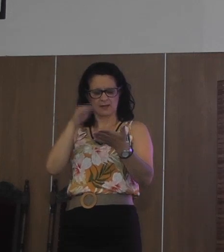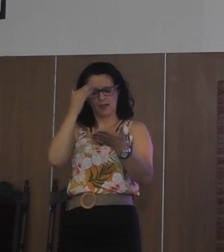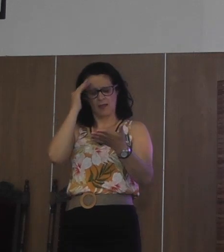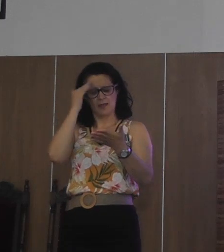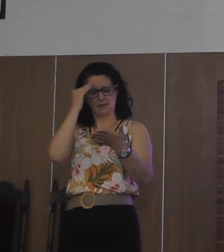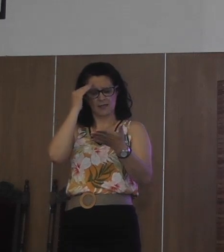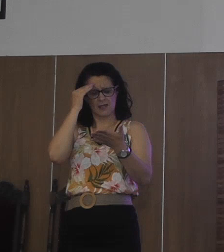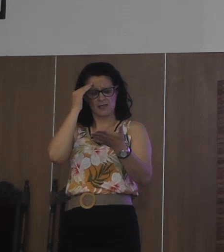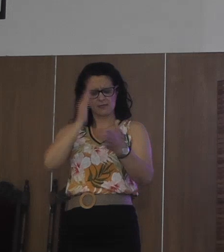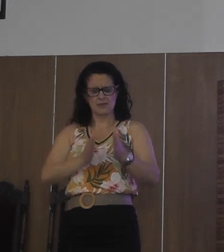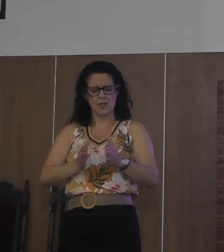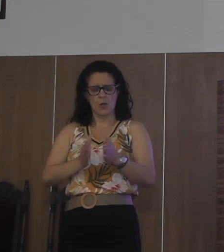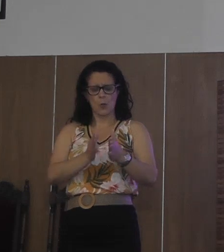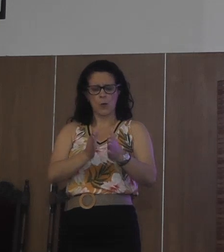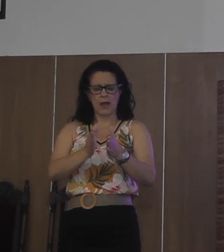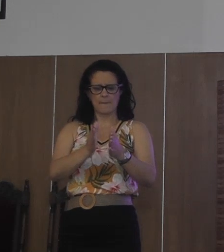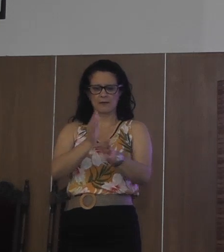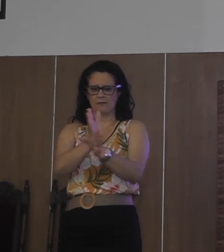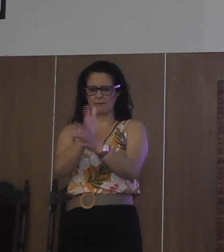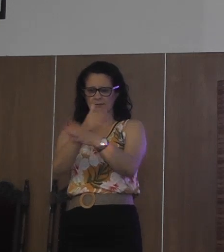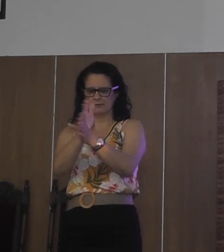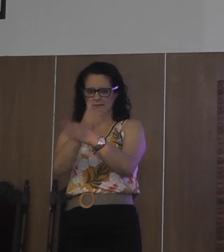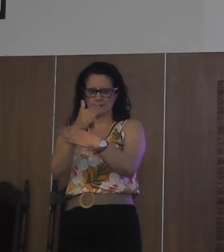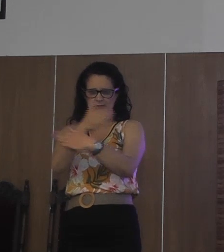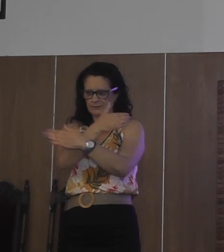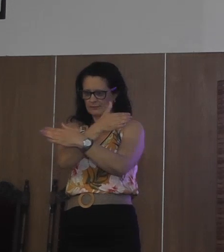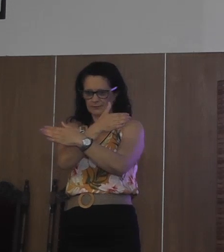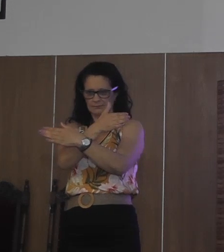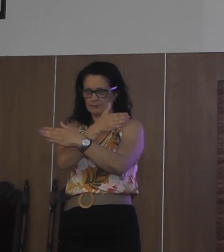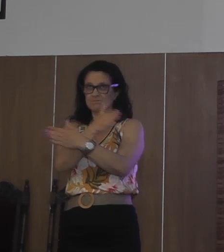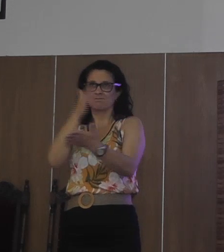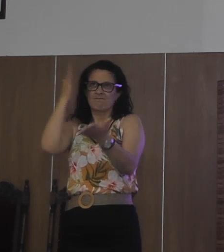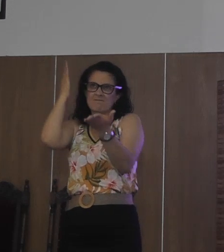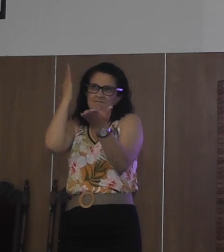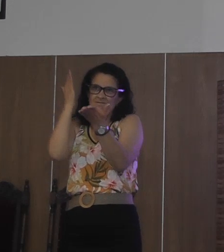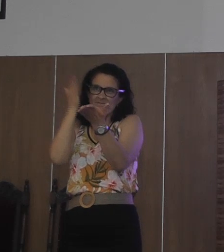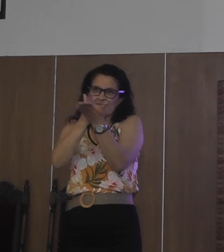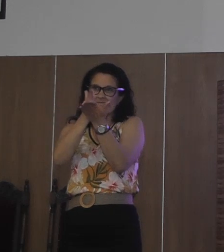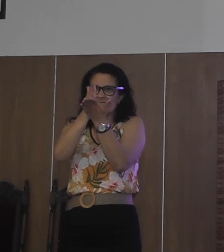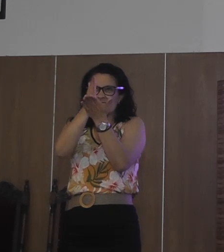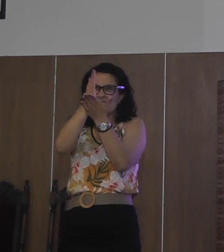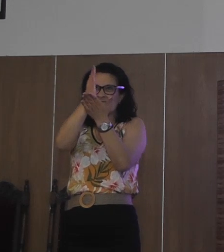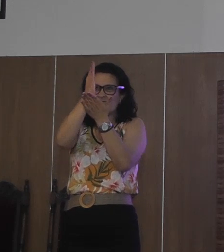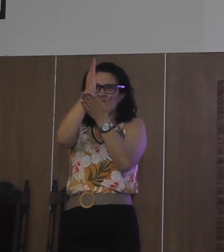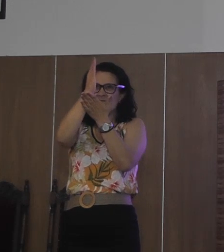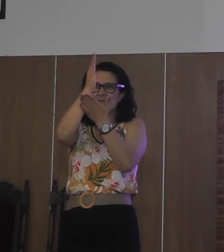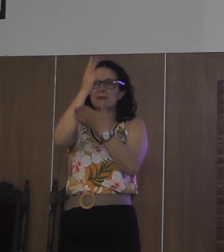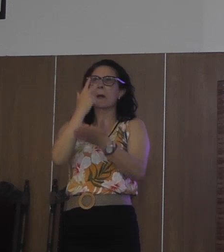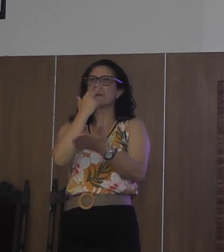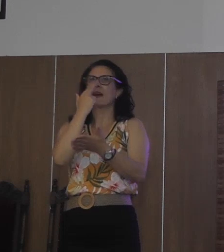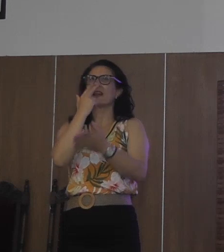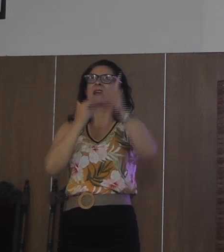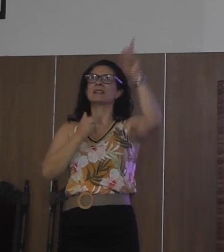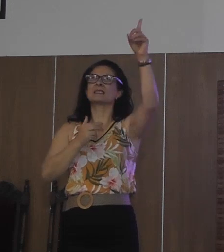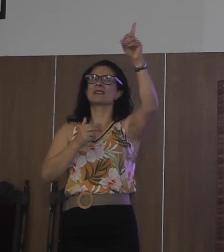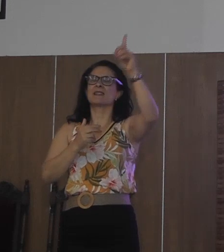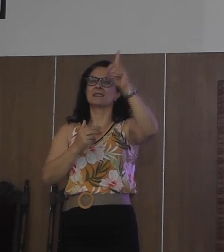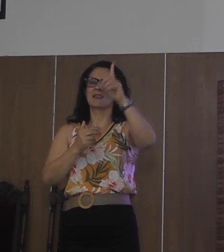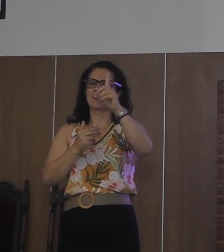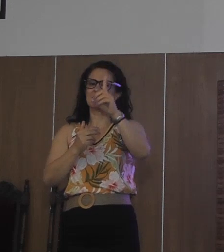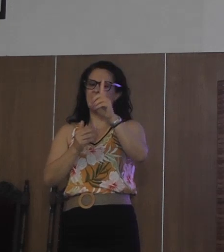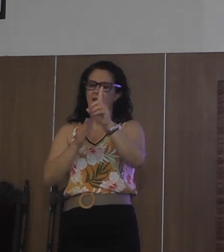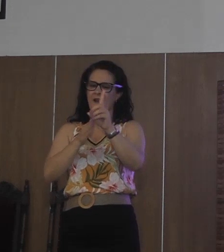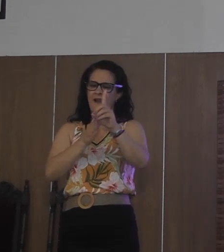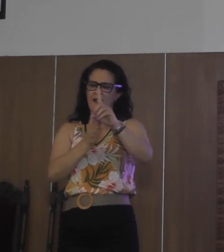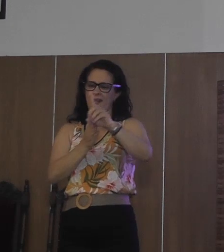direita, sem se desviar para a esquerda. Ela vai ser o seu guia, vai te conduzir. Há caminhos